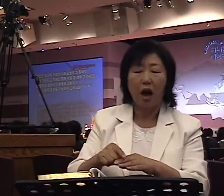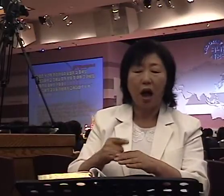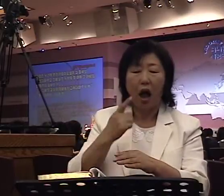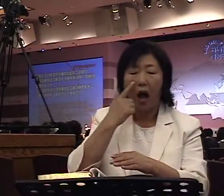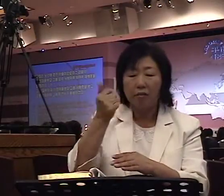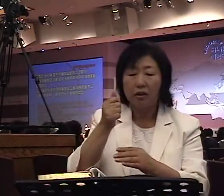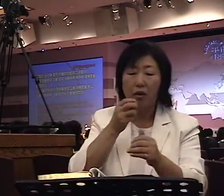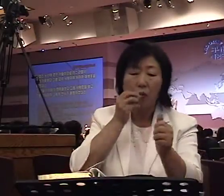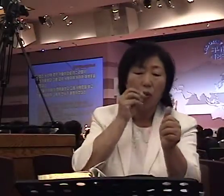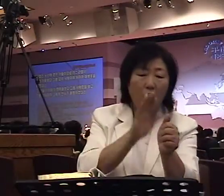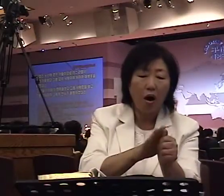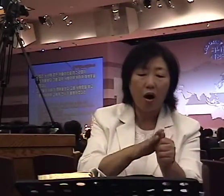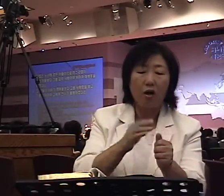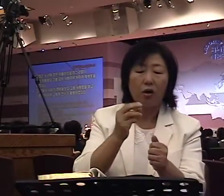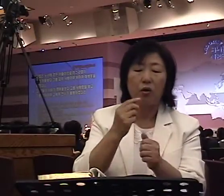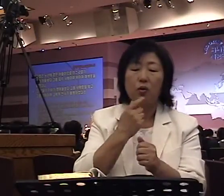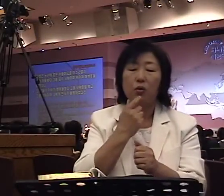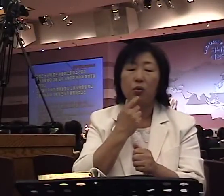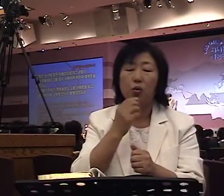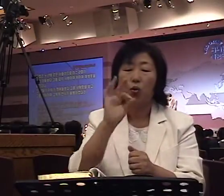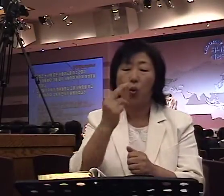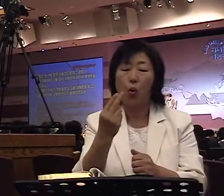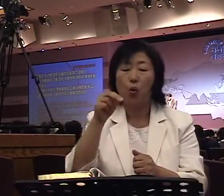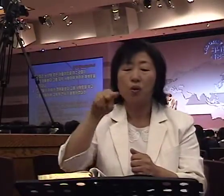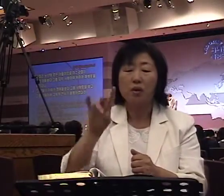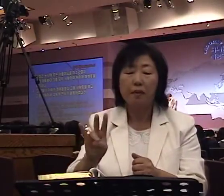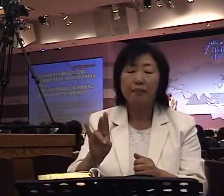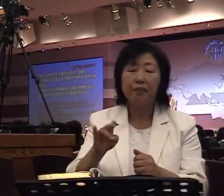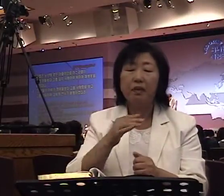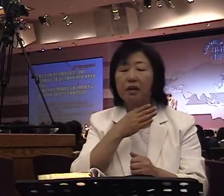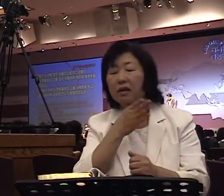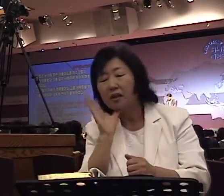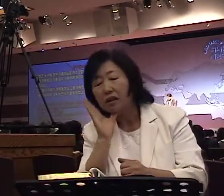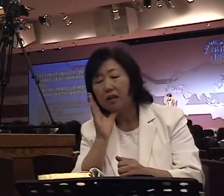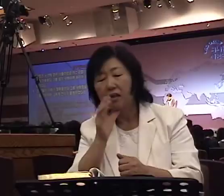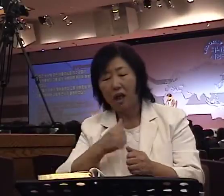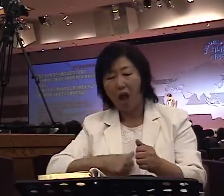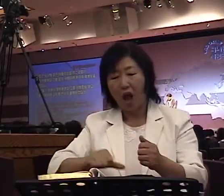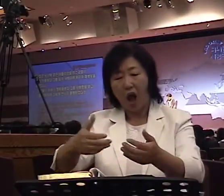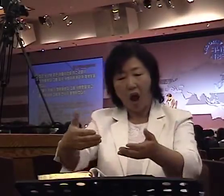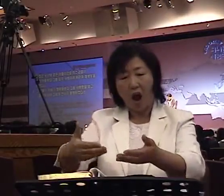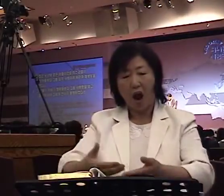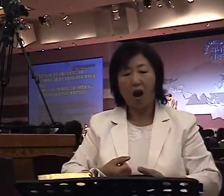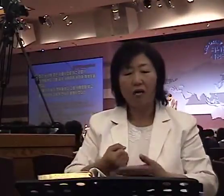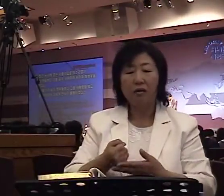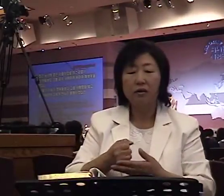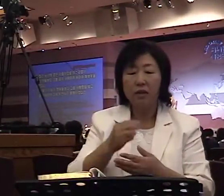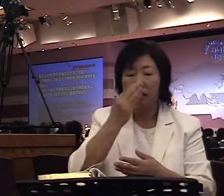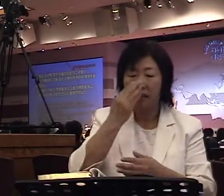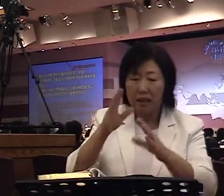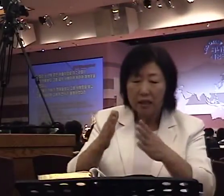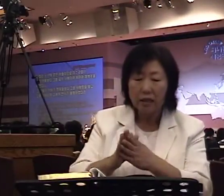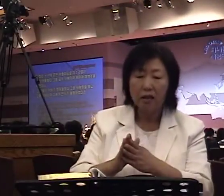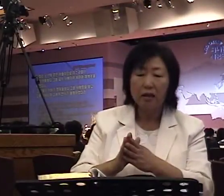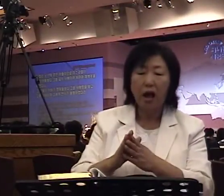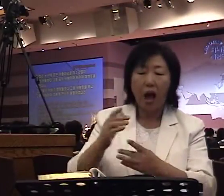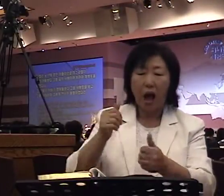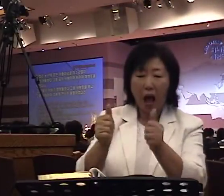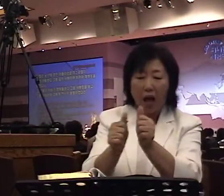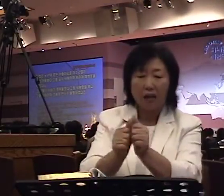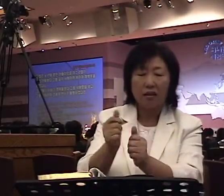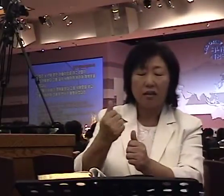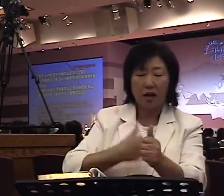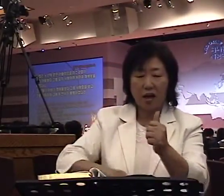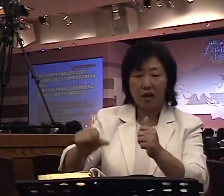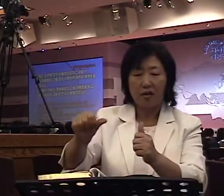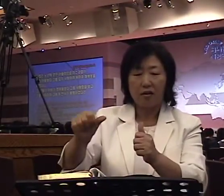아비에게 구하였더라. 요셉은 노년에 얻은 아들이므로 이스라엘의 여러 아들보다 그를 깊이 사랑하여 위하여